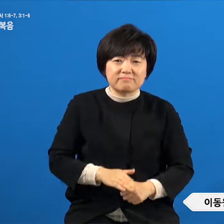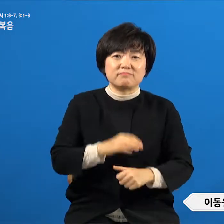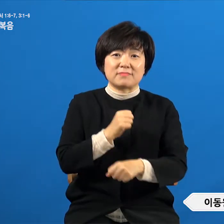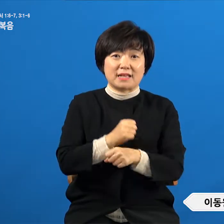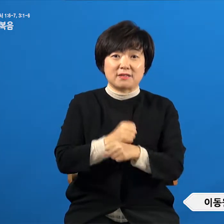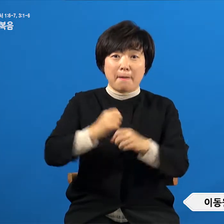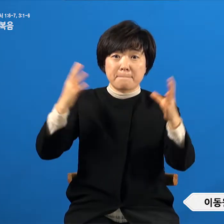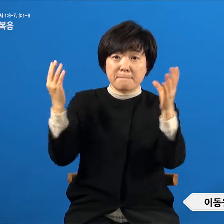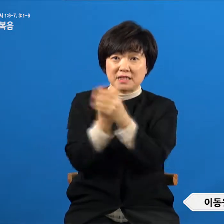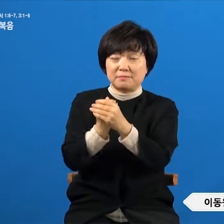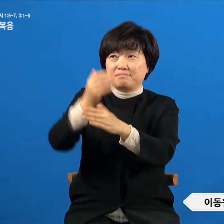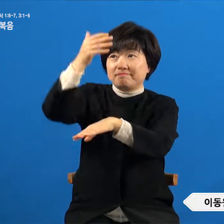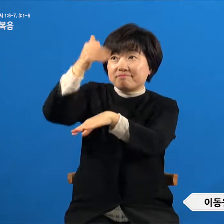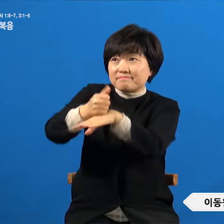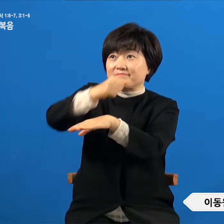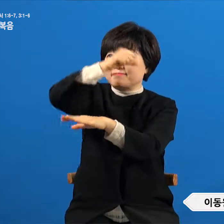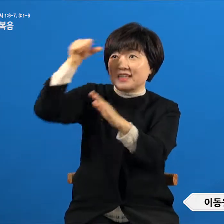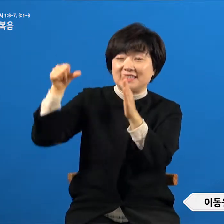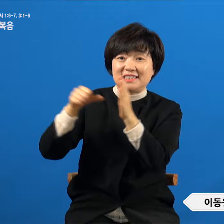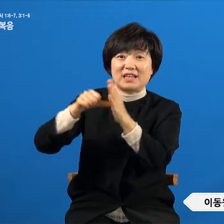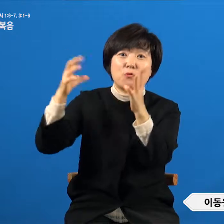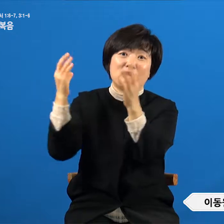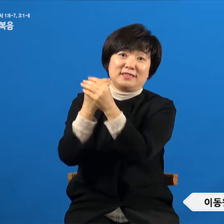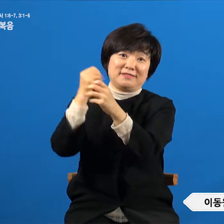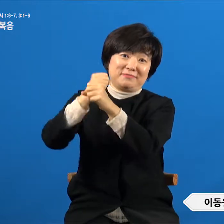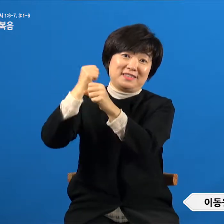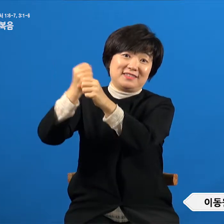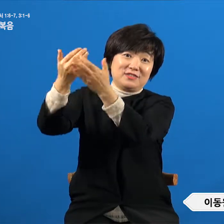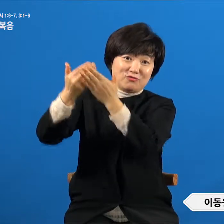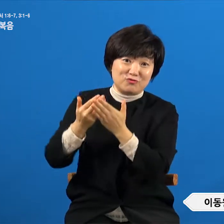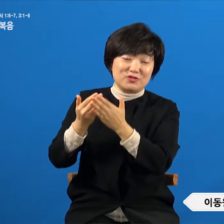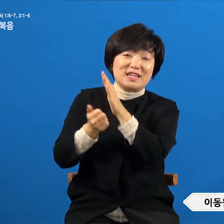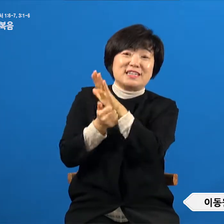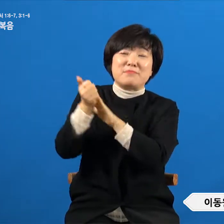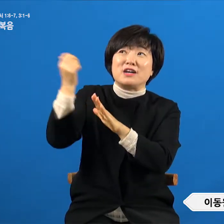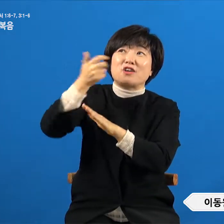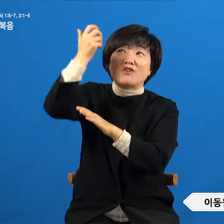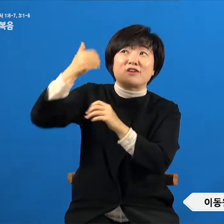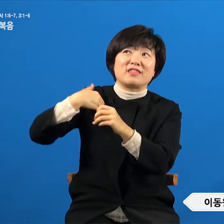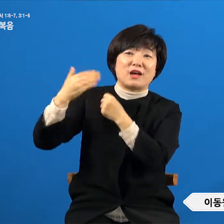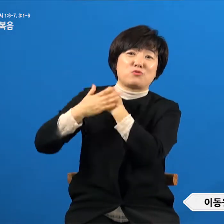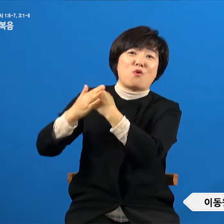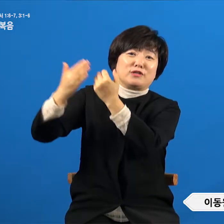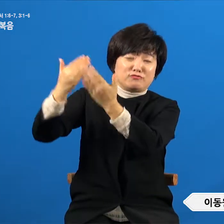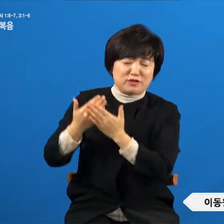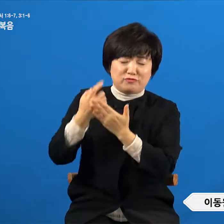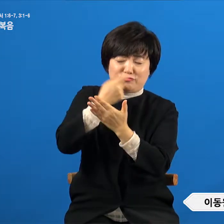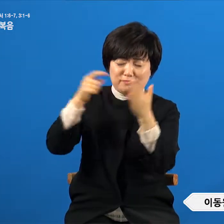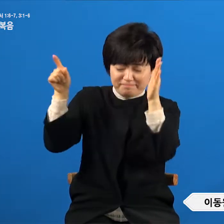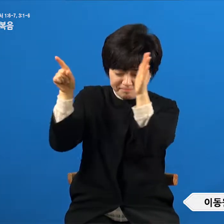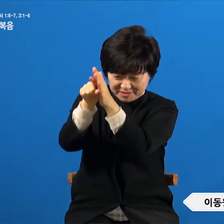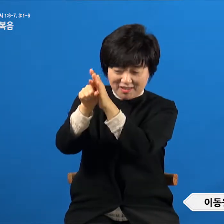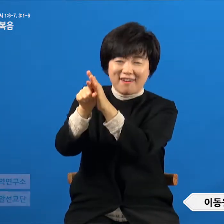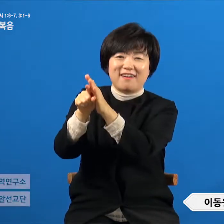완성시켜야 한다는 것. 그리고 성령님이 우리를 도우신다는 것. 이 희망 속에 살라고. 이것이